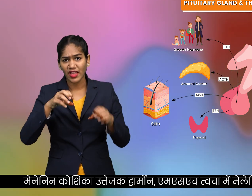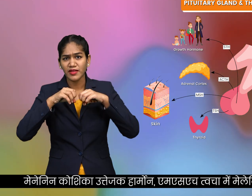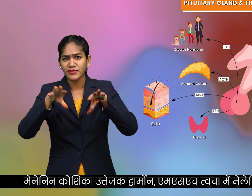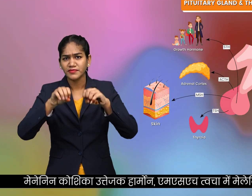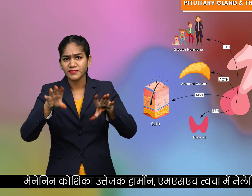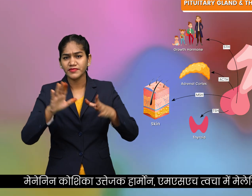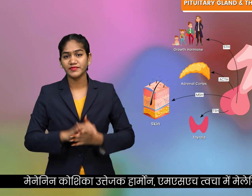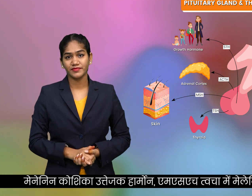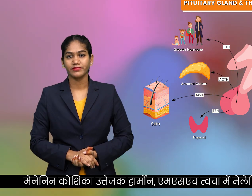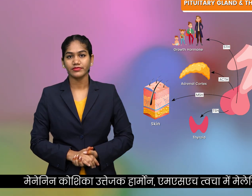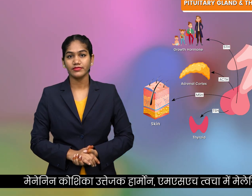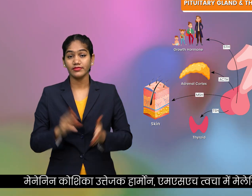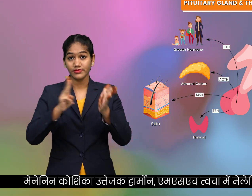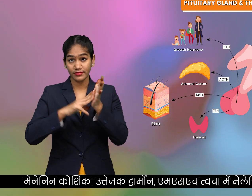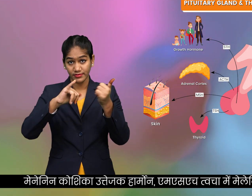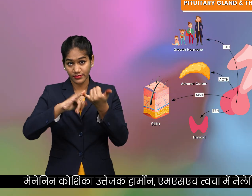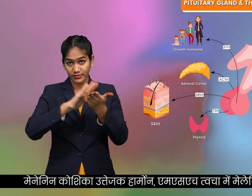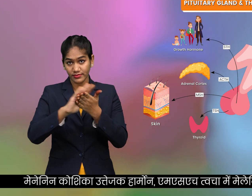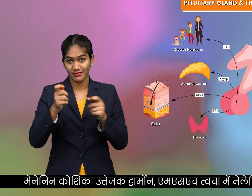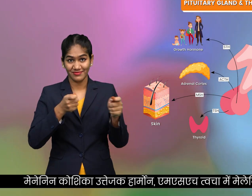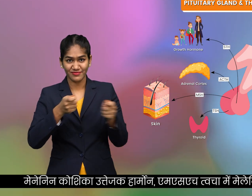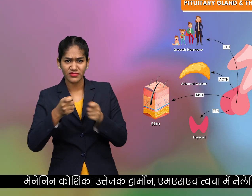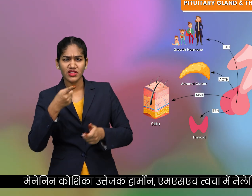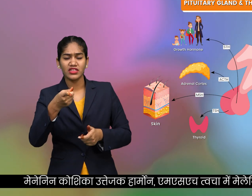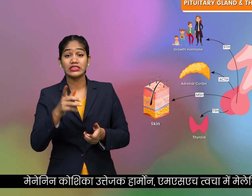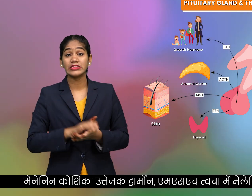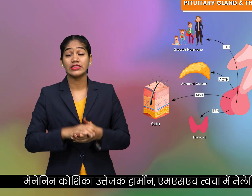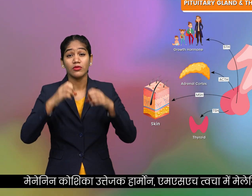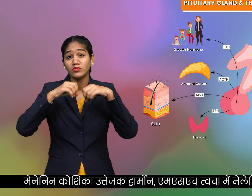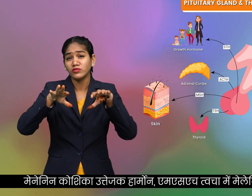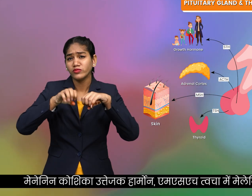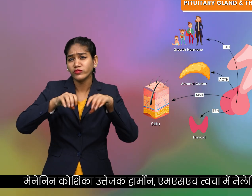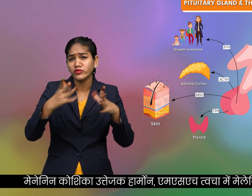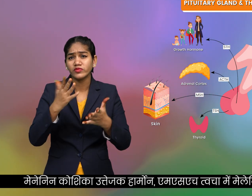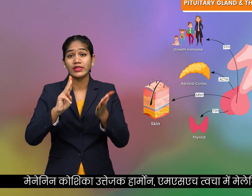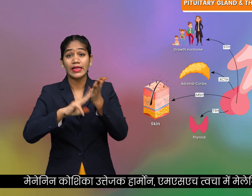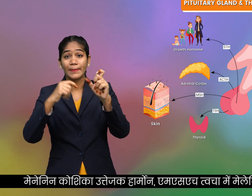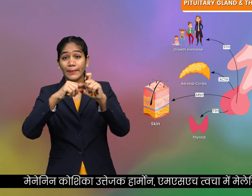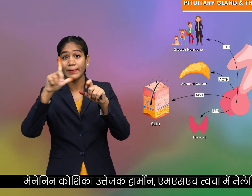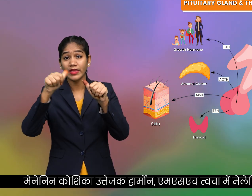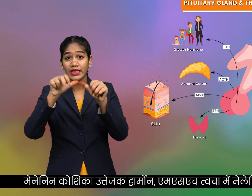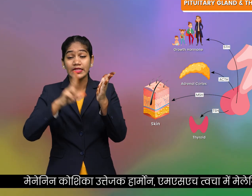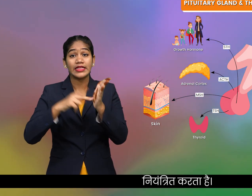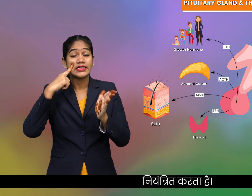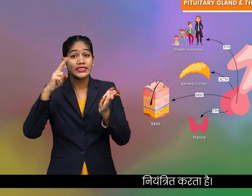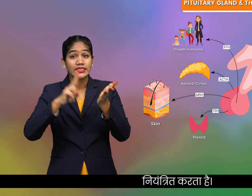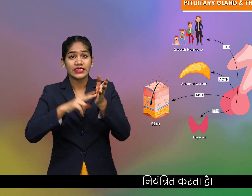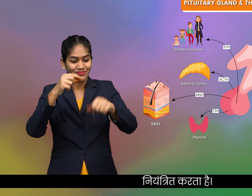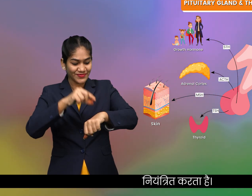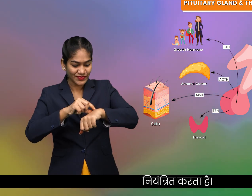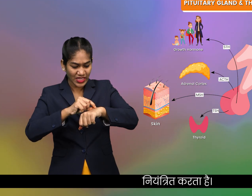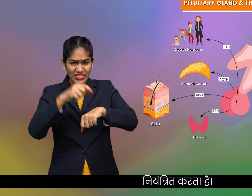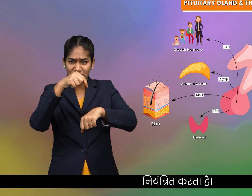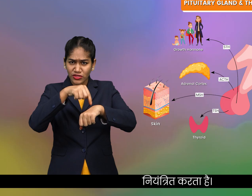एमएसएच त्वचा में मेलानिन के संश्लेषण को